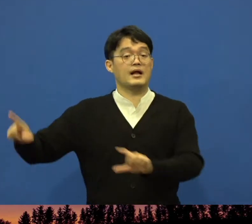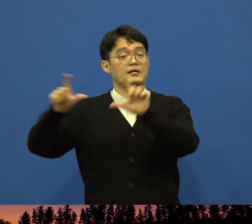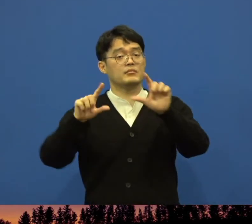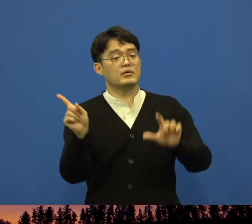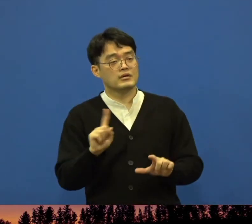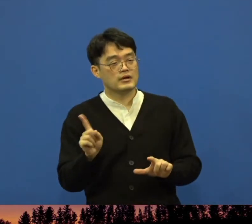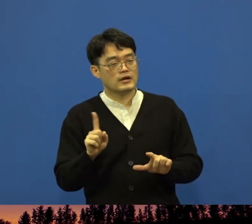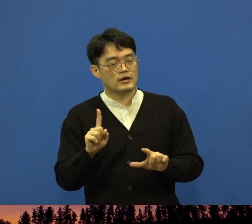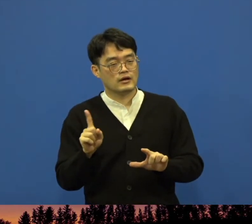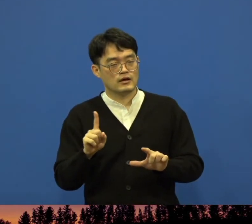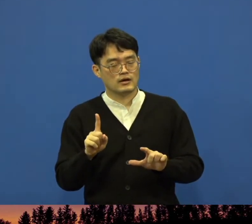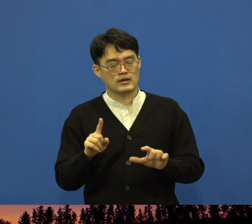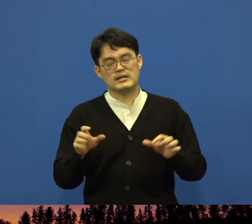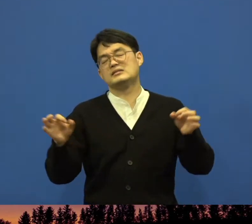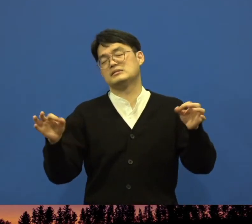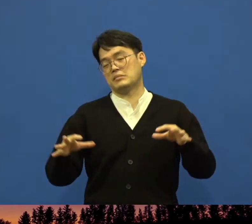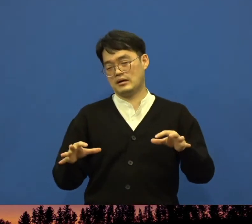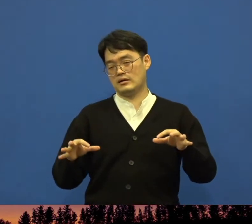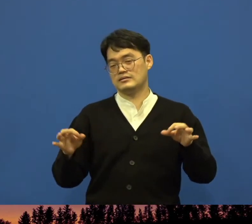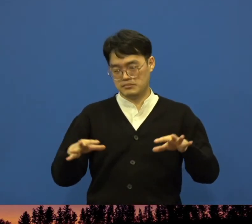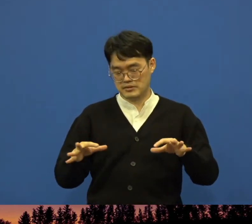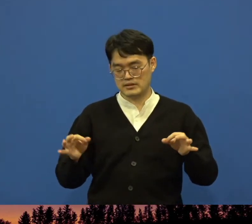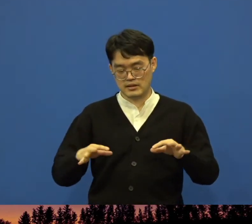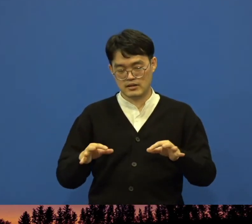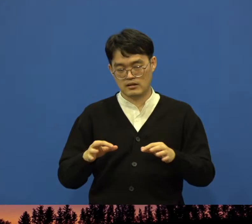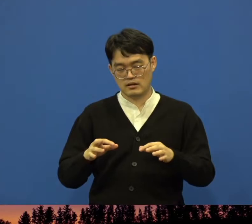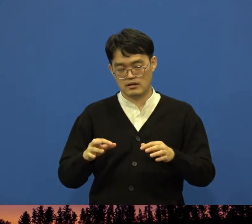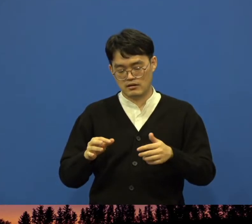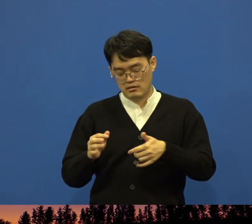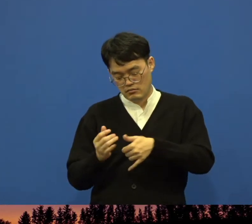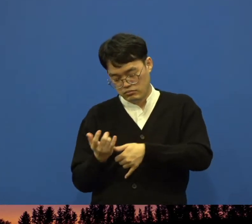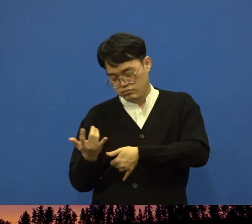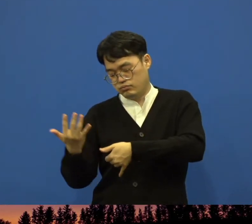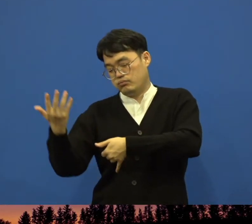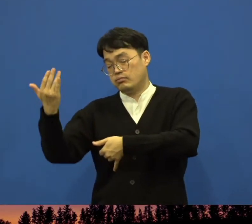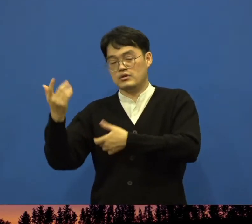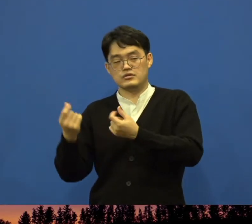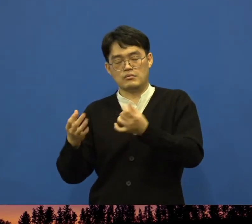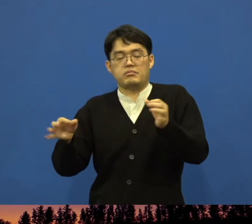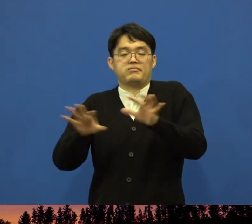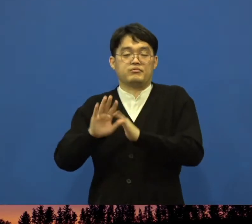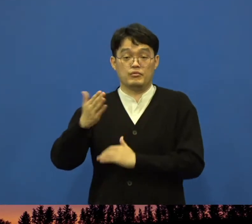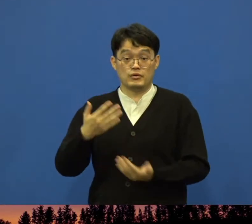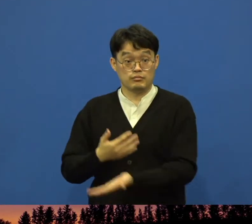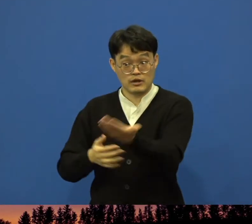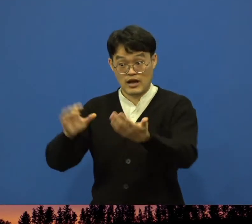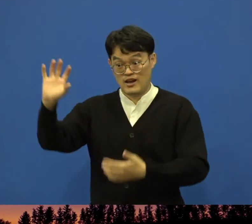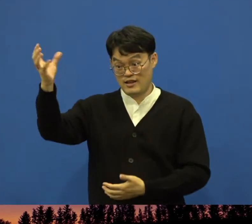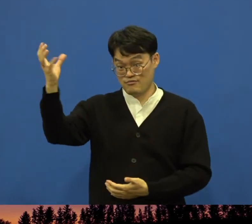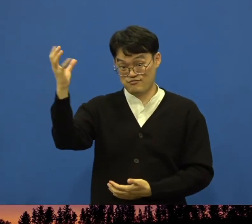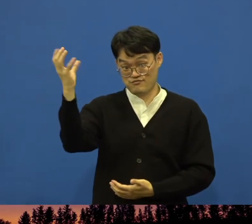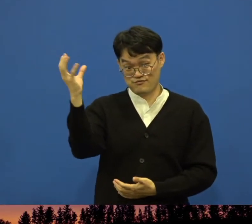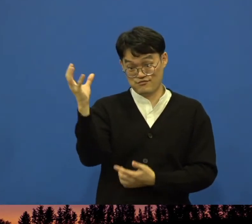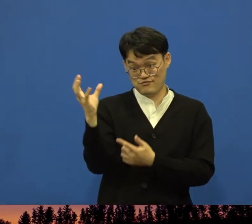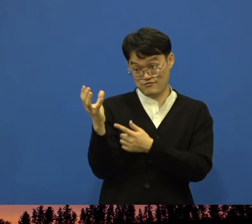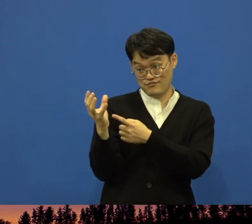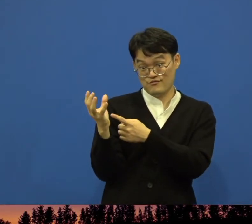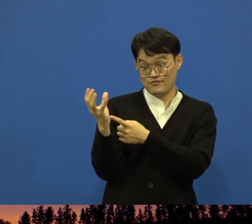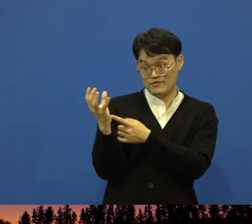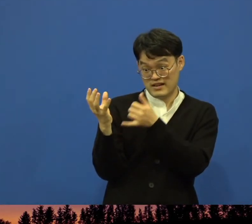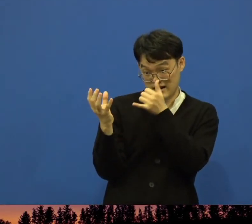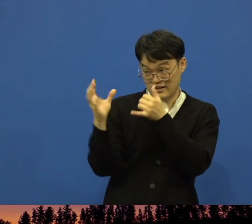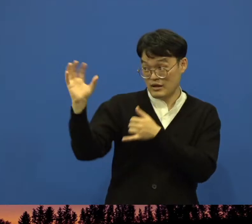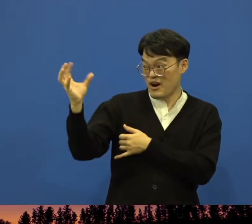금방 지나가. 짧아요. 연기처럼 지나가는. 태풍도 여러분 보세요. 태풍도 온다고 막